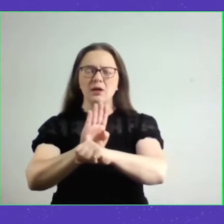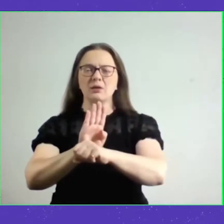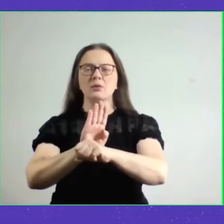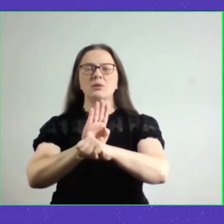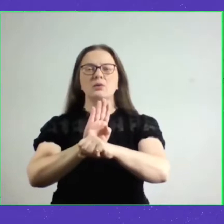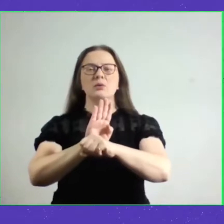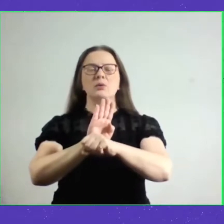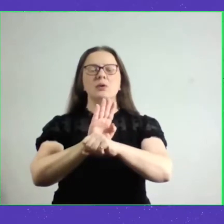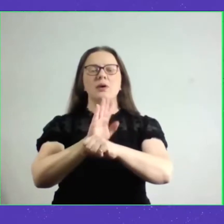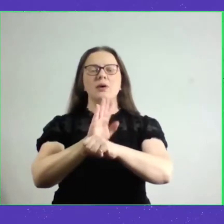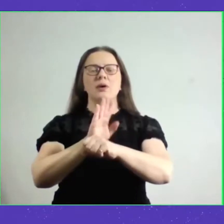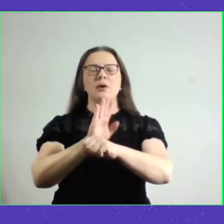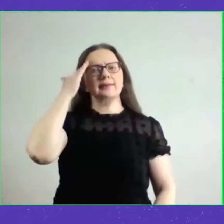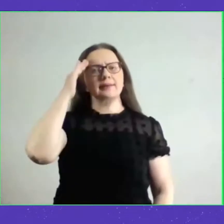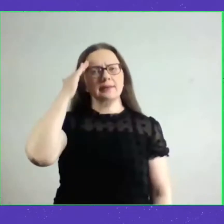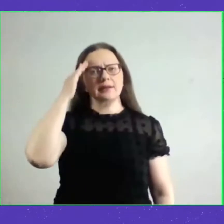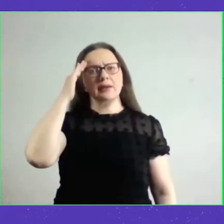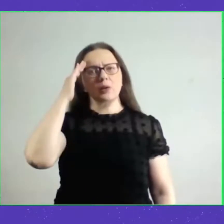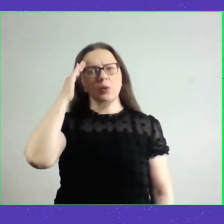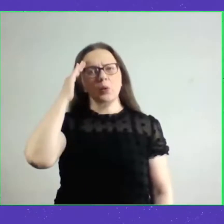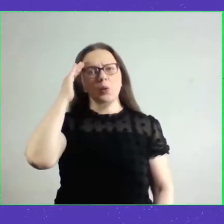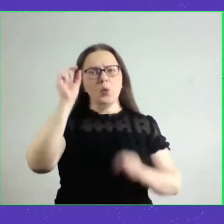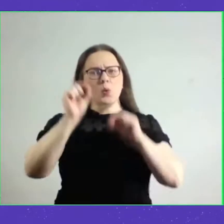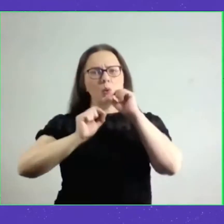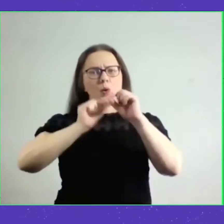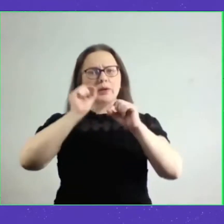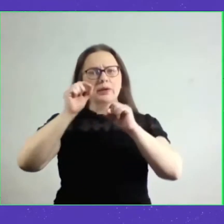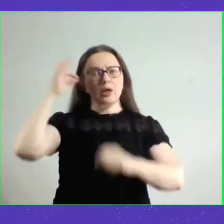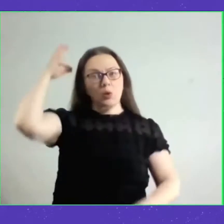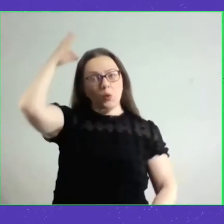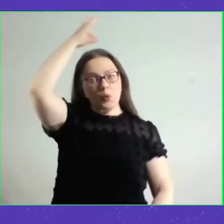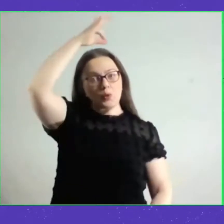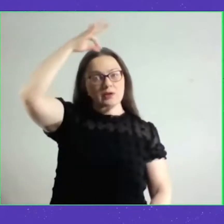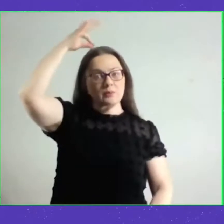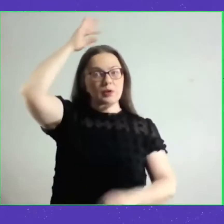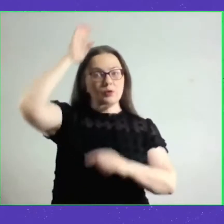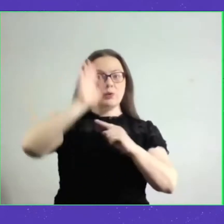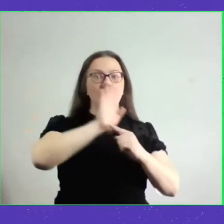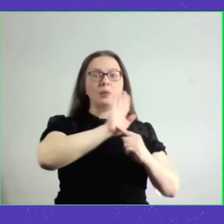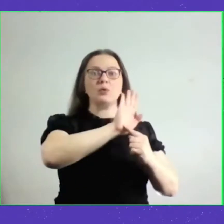encargo do Espírito nesta conferência.